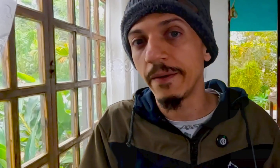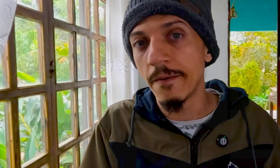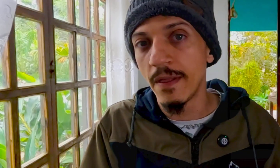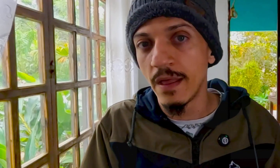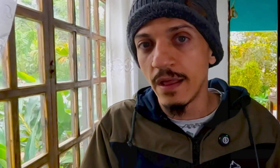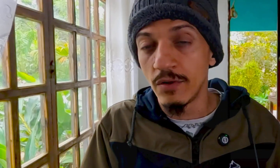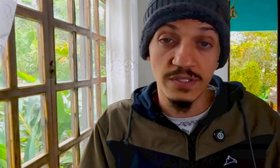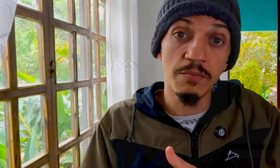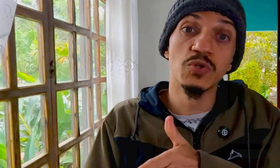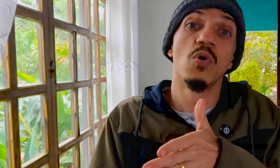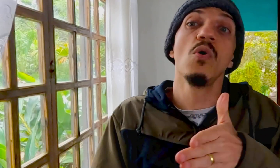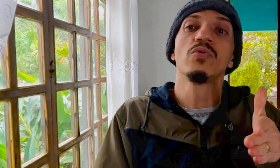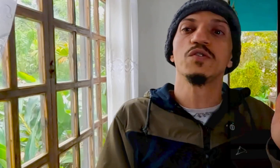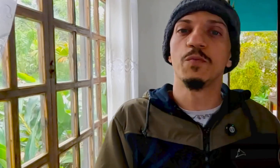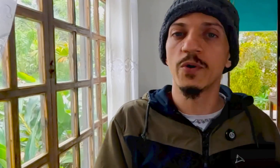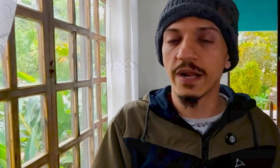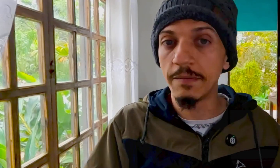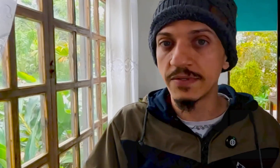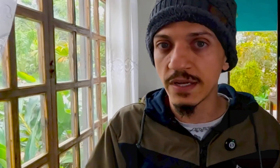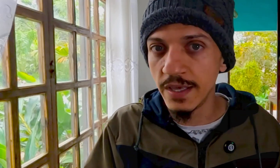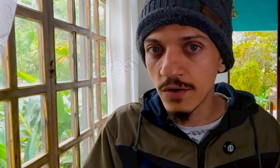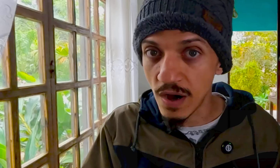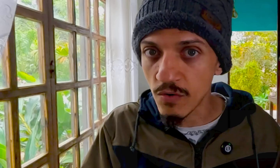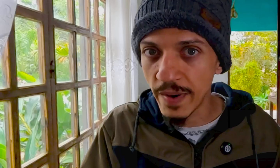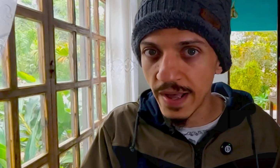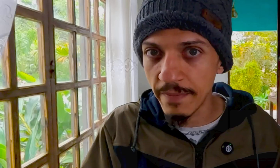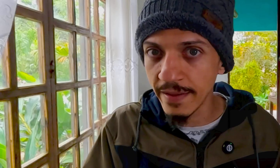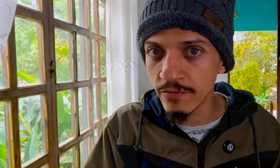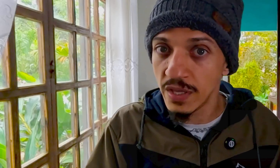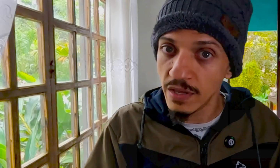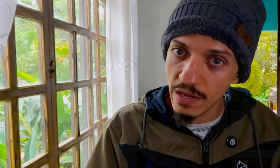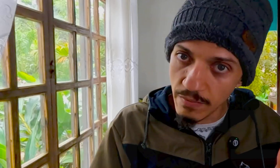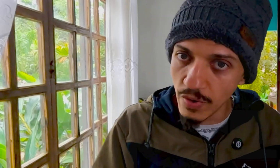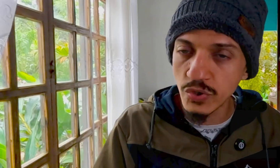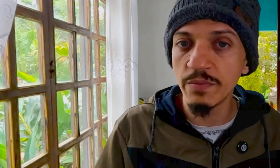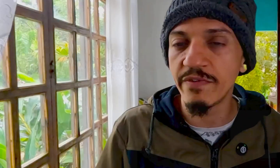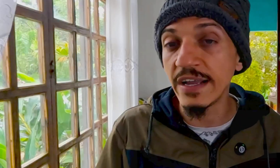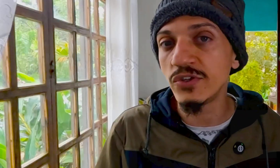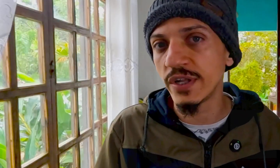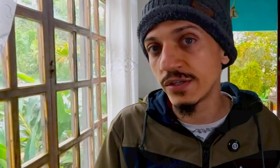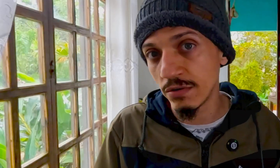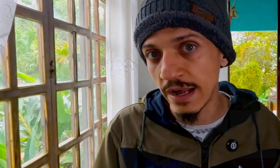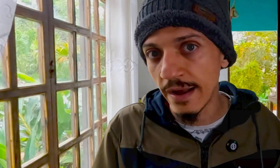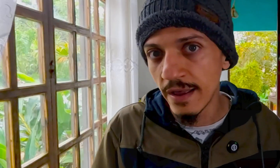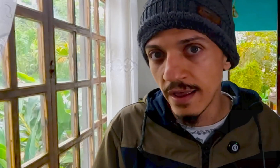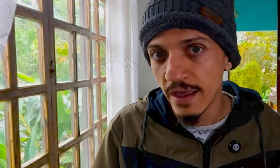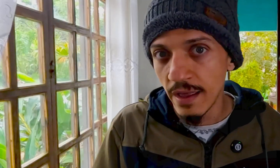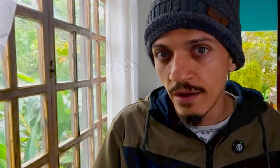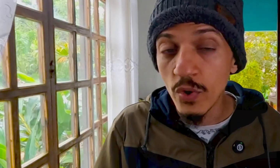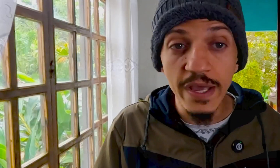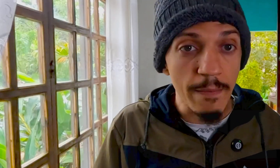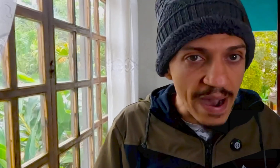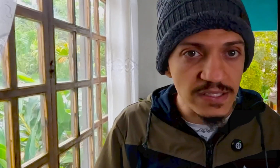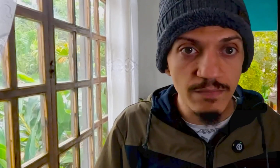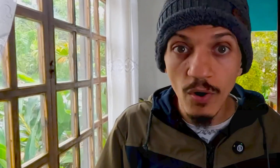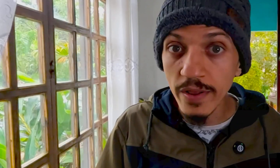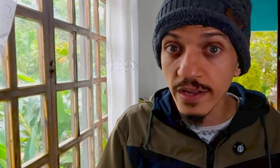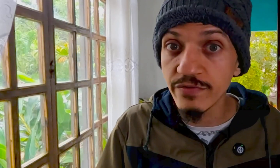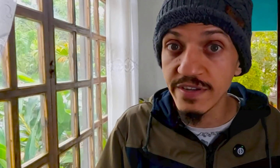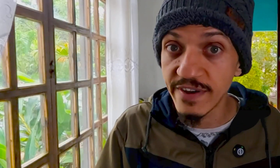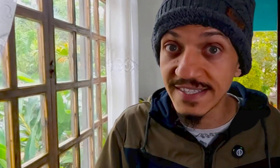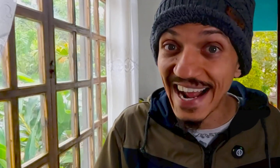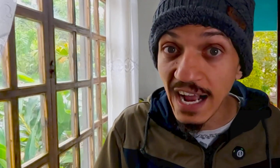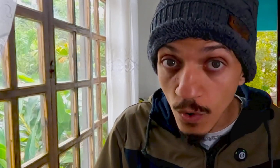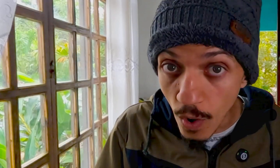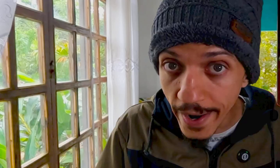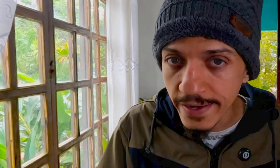também. Nós temos outros programas aqui com acompanhamento e meu time vai te direcionar. O que é mais importante